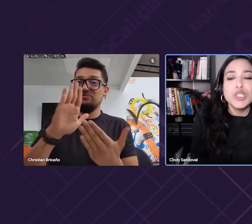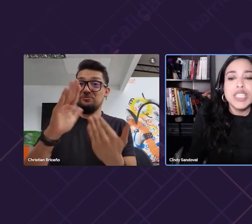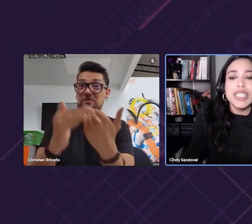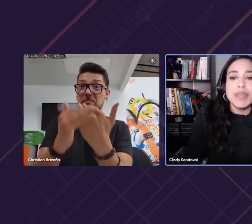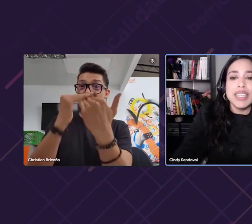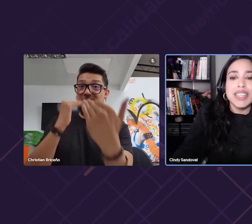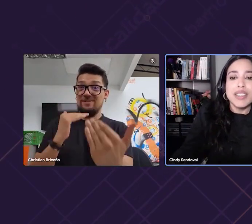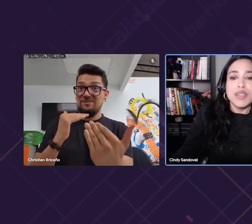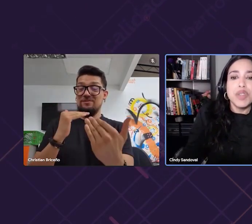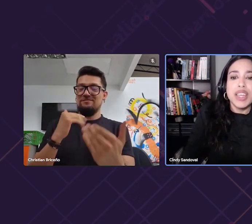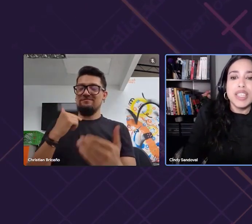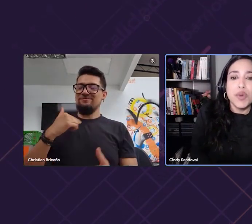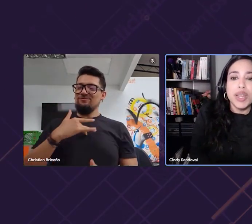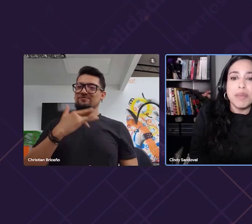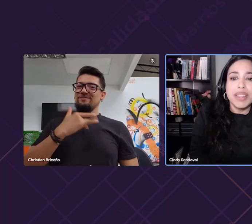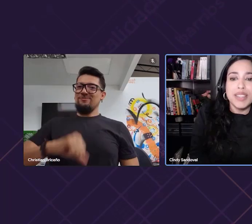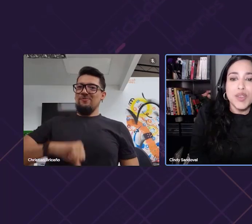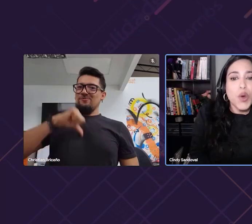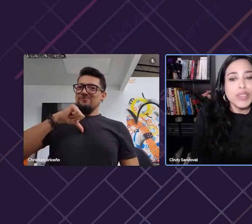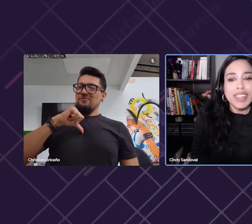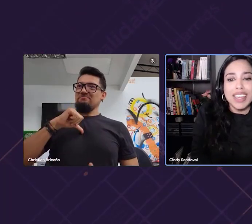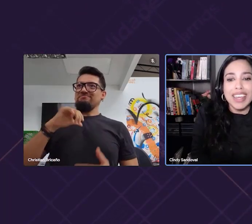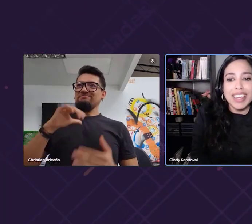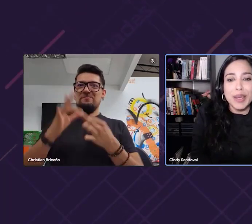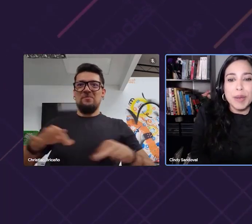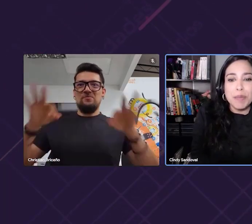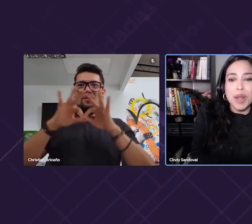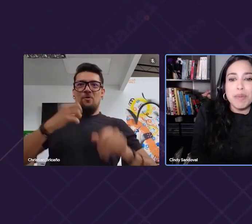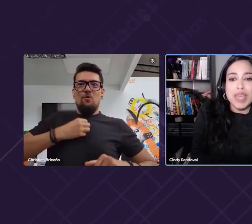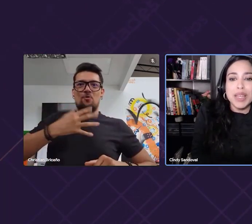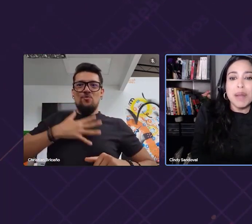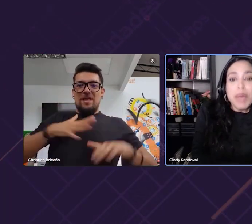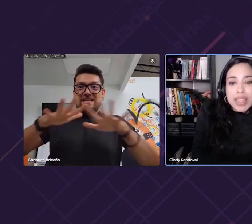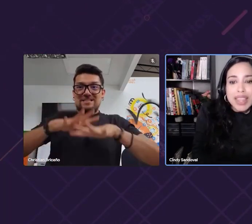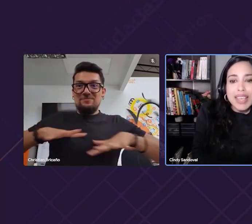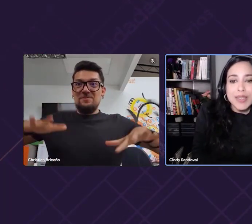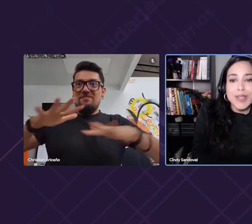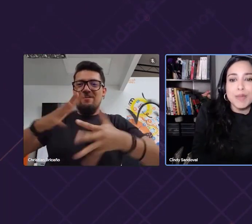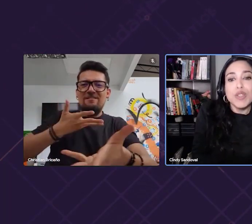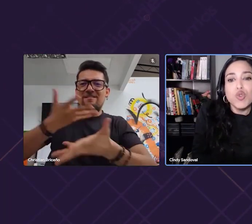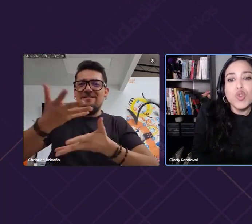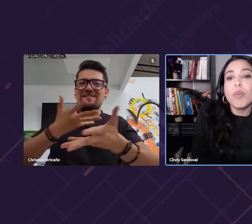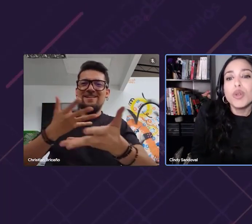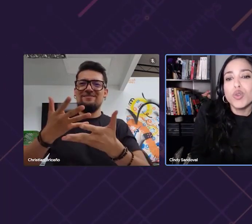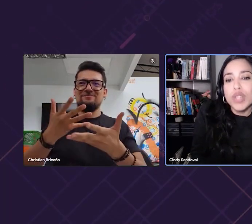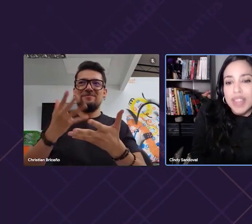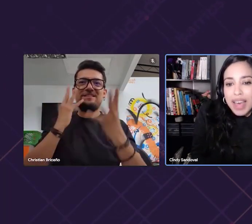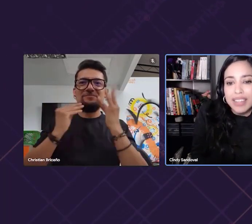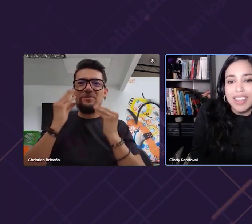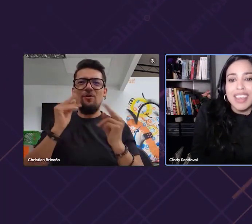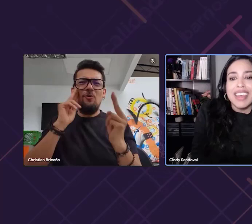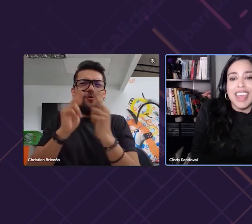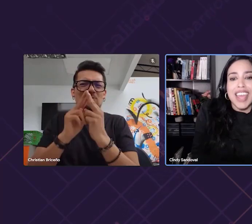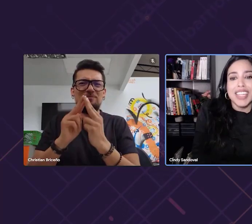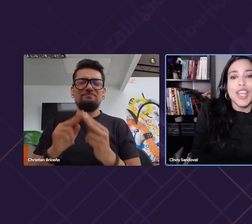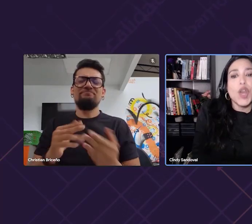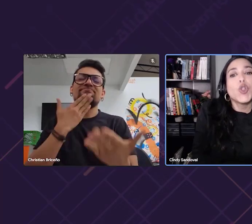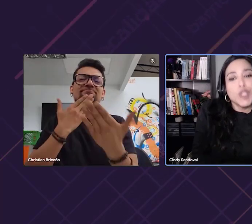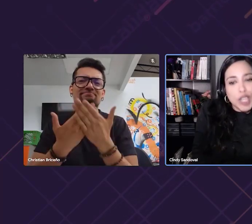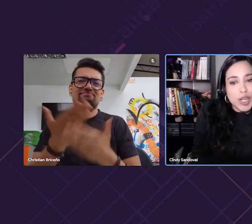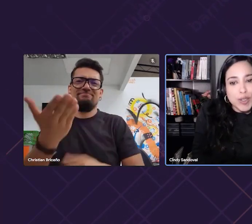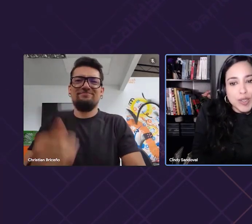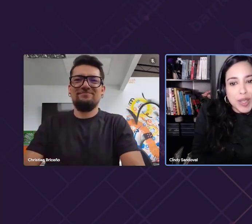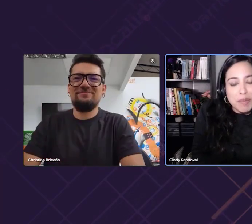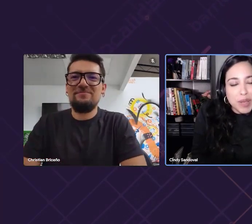De verdad, muchísimas gracias a ustedes por la invitación. Para mí realmente este espacio es una oportunidad